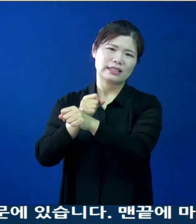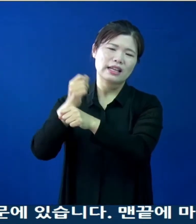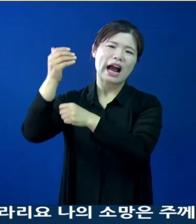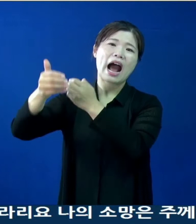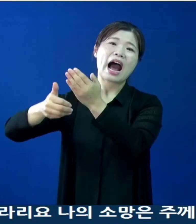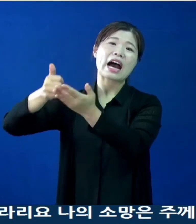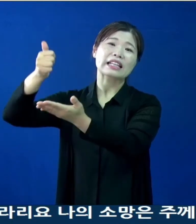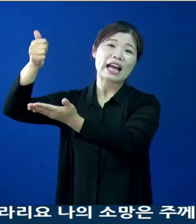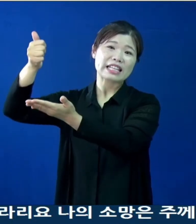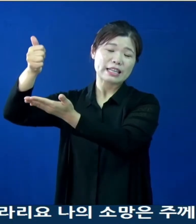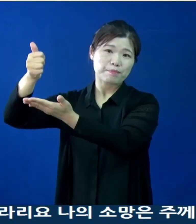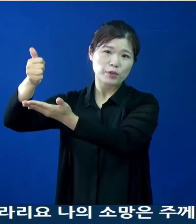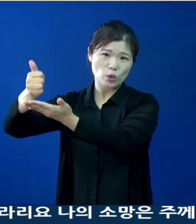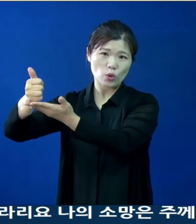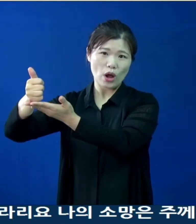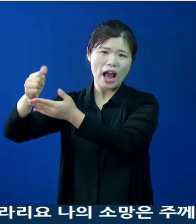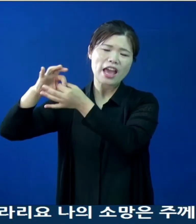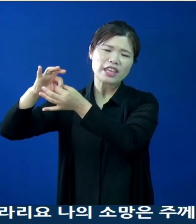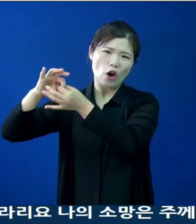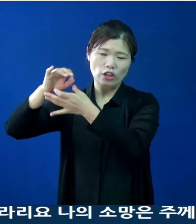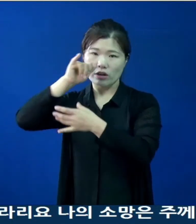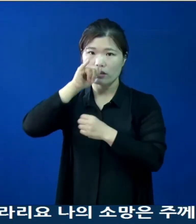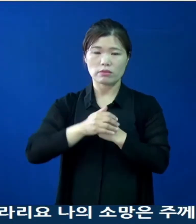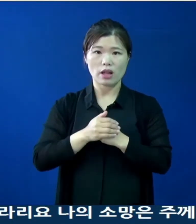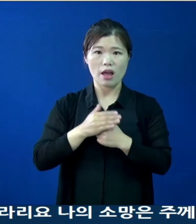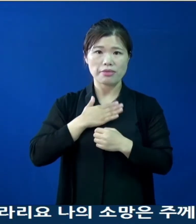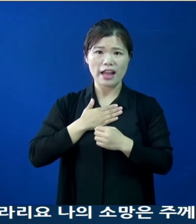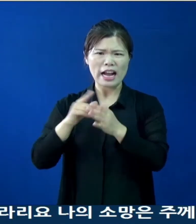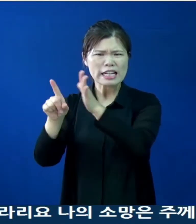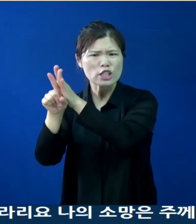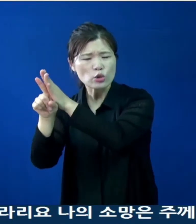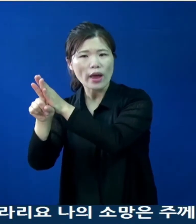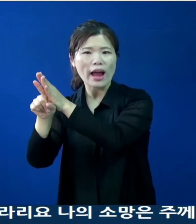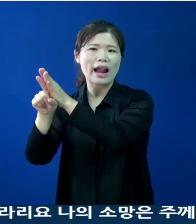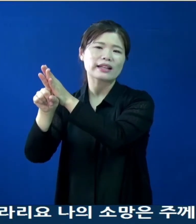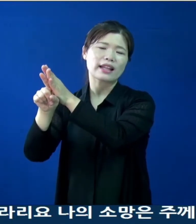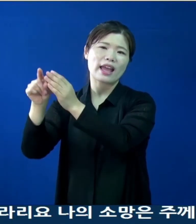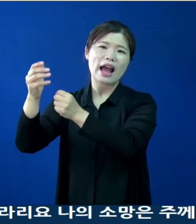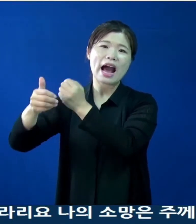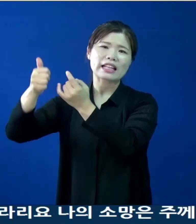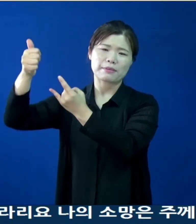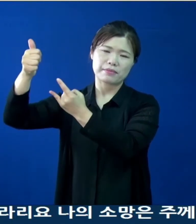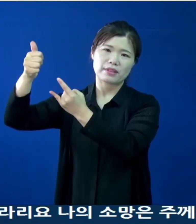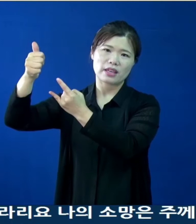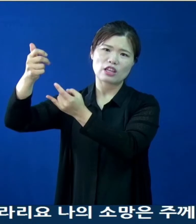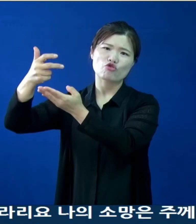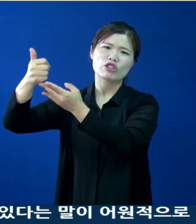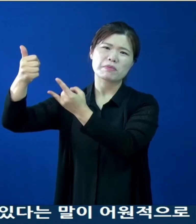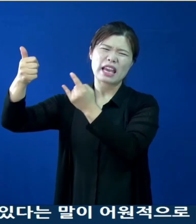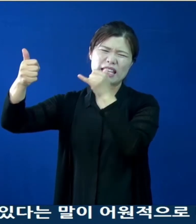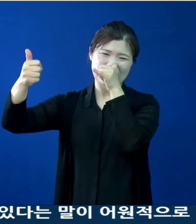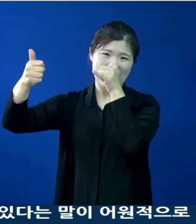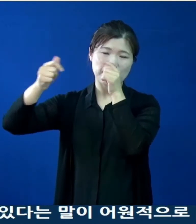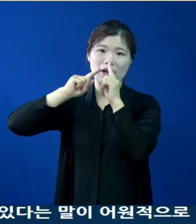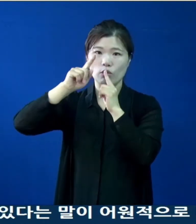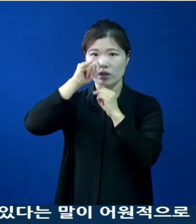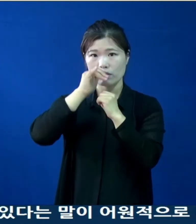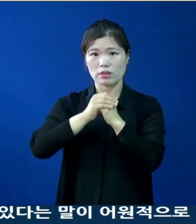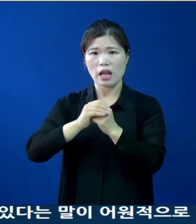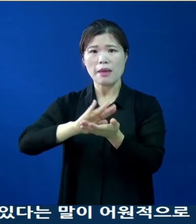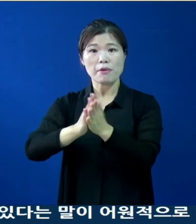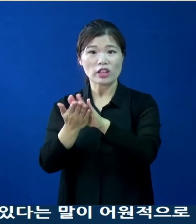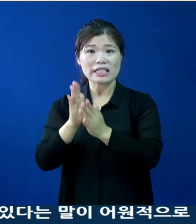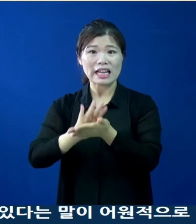겁니다. 내가 하나님을 의뢰할 때 그 모습은 내 소망이 주께 있나이다. 변하지 않는 소망이 주께 있기